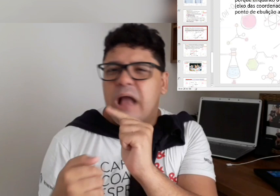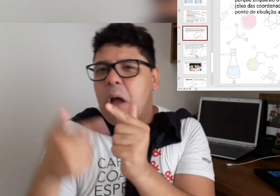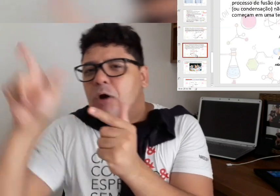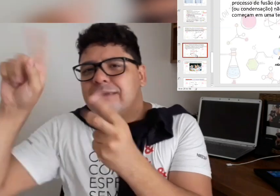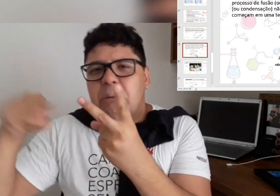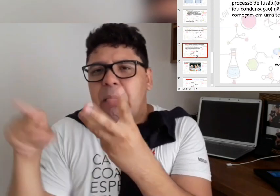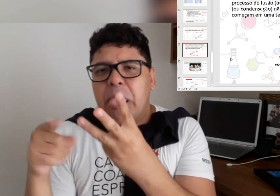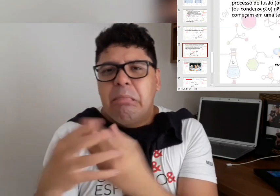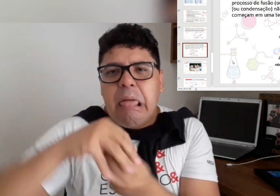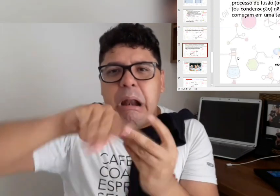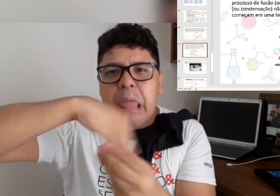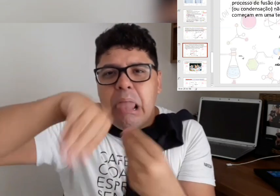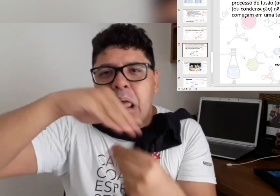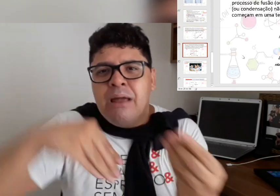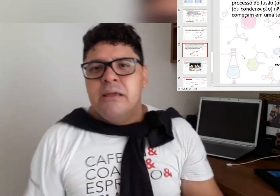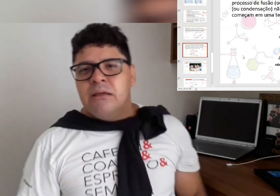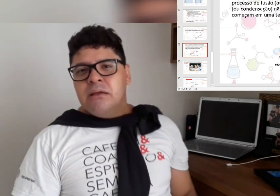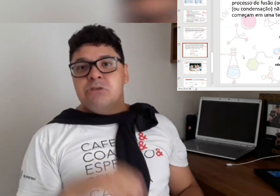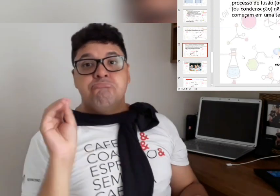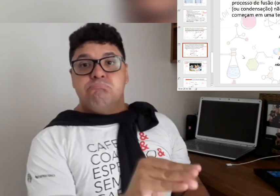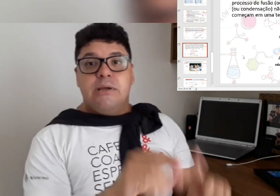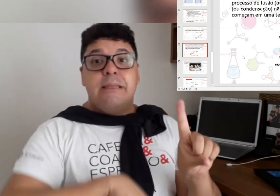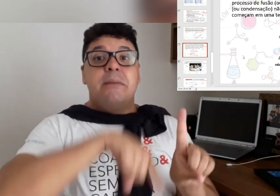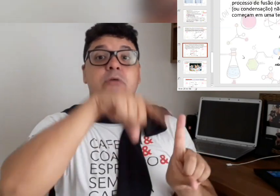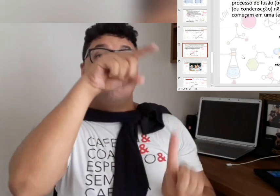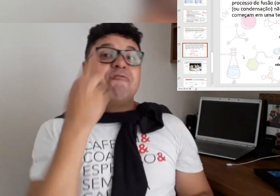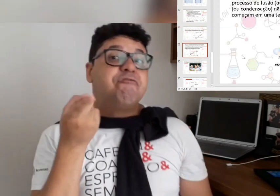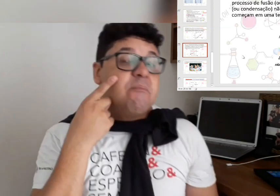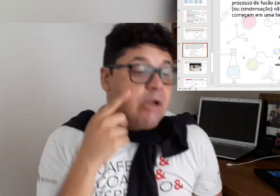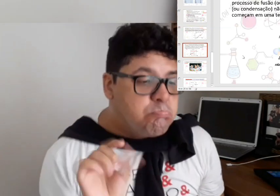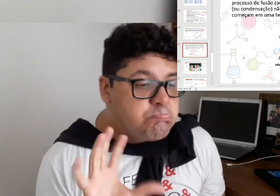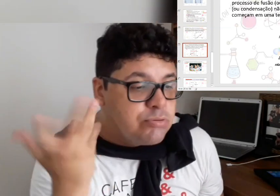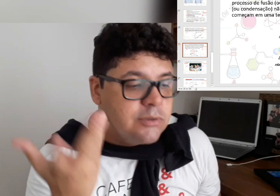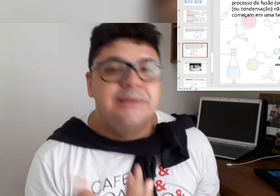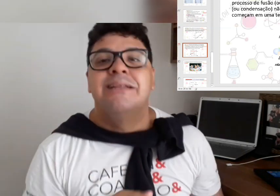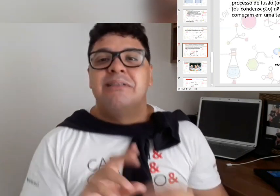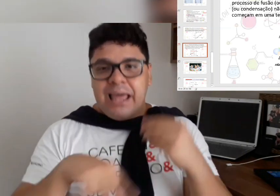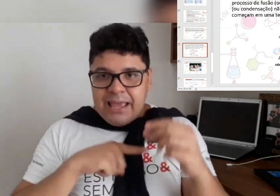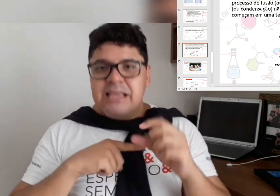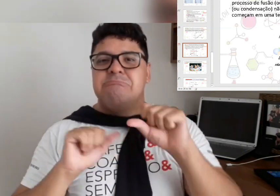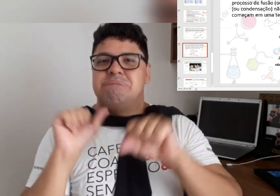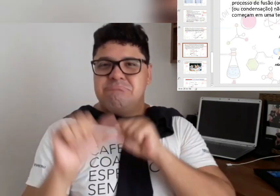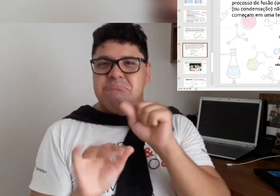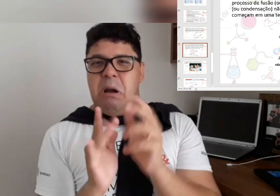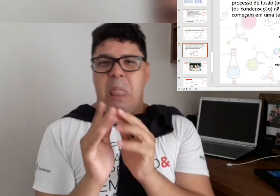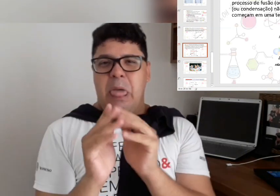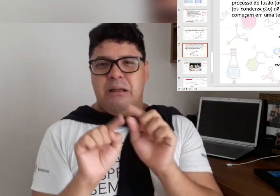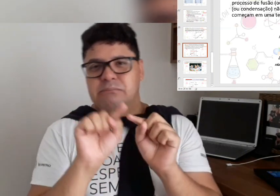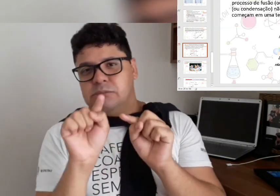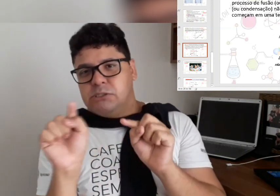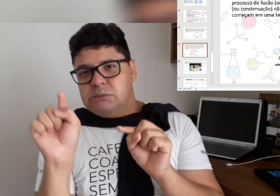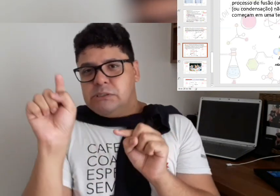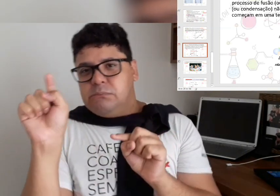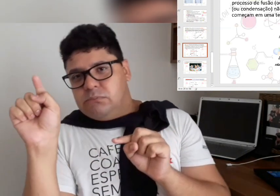tá? Nas misturas, o gráfico já tem essa carinha aí, ó, diferente. Aí, ó, ele tem uma